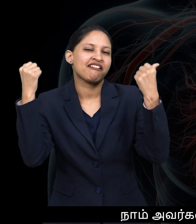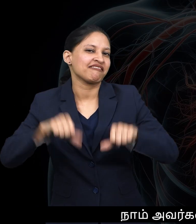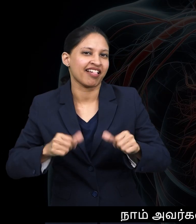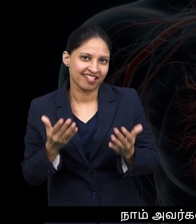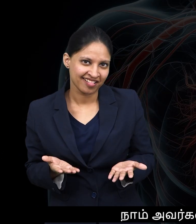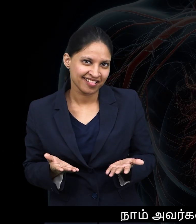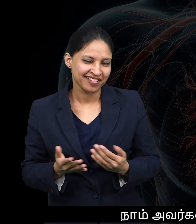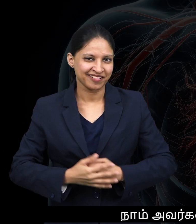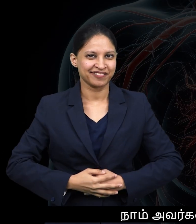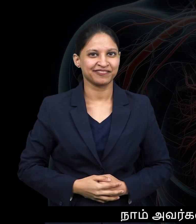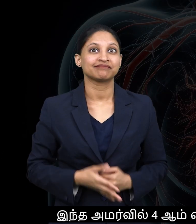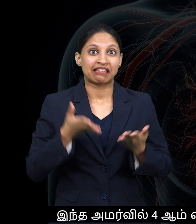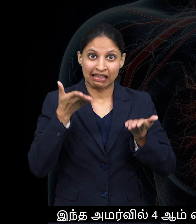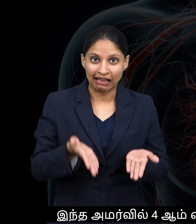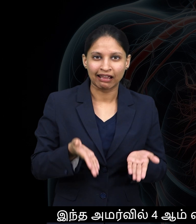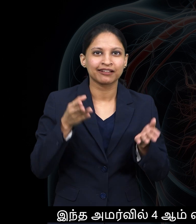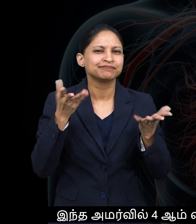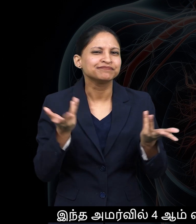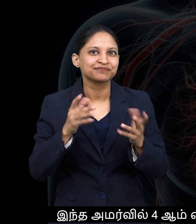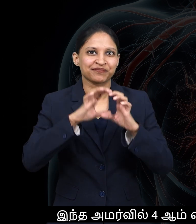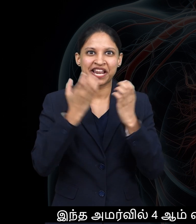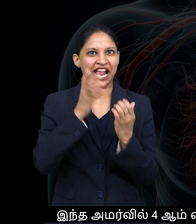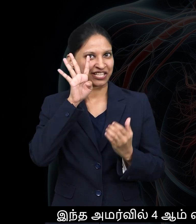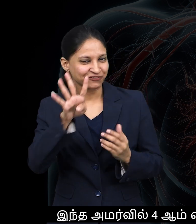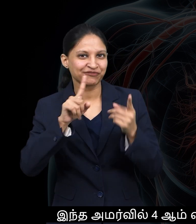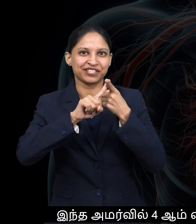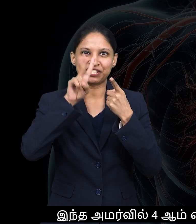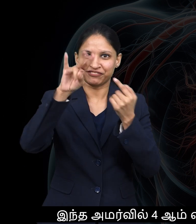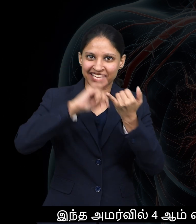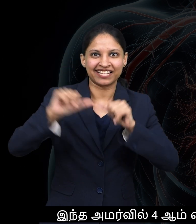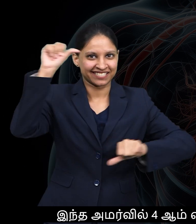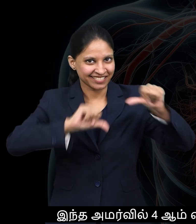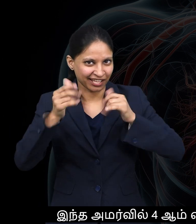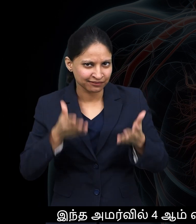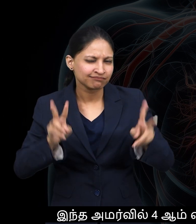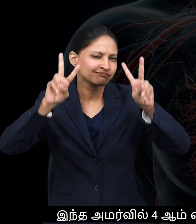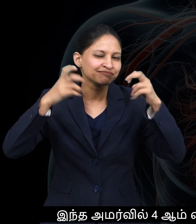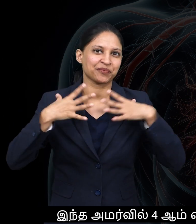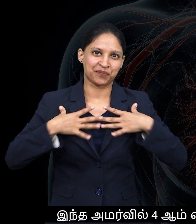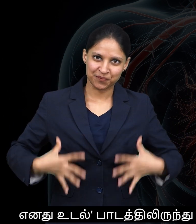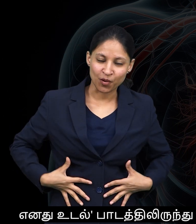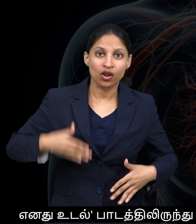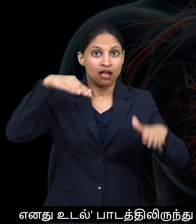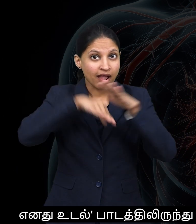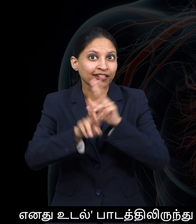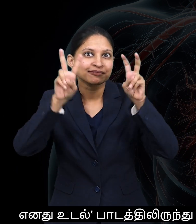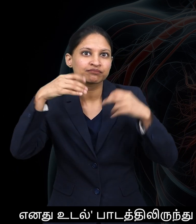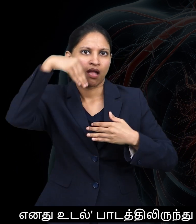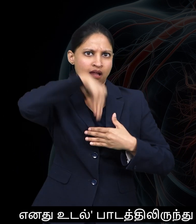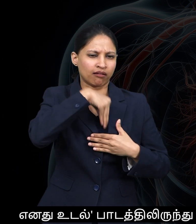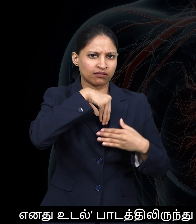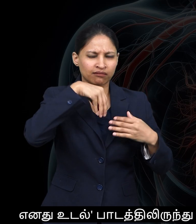நாம் அவற்றை பார்க்க முடியாது. இந்த அமர்வில் 4ஆம் வகுப்பு சுற்றுச்சூழல் அறிவியலின் எனது